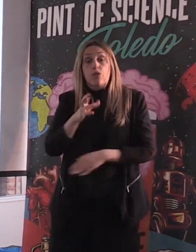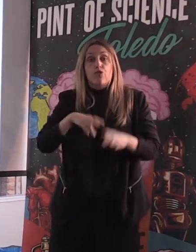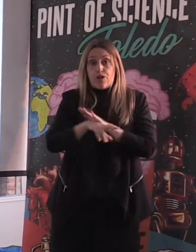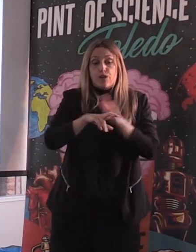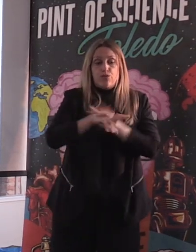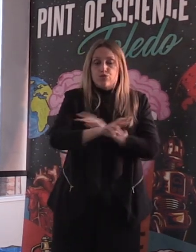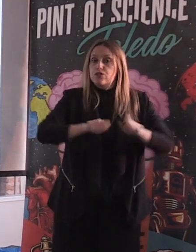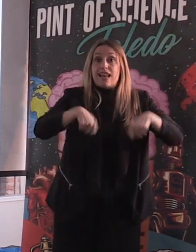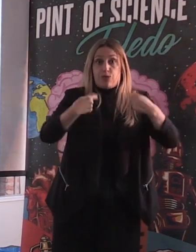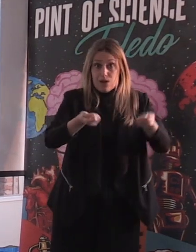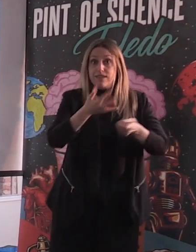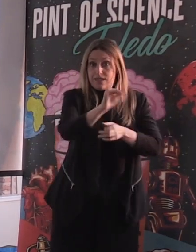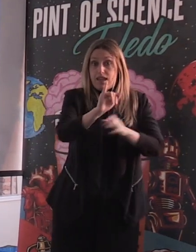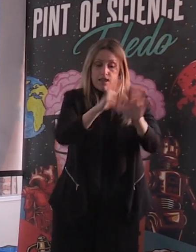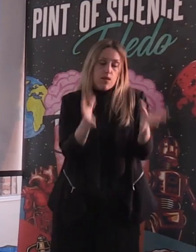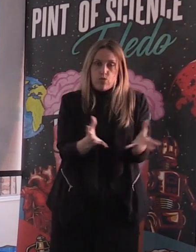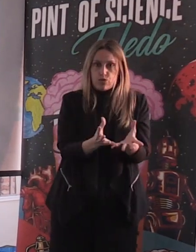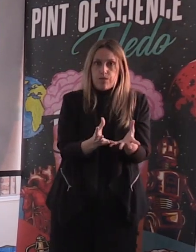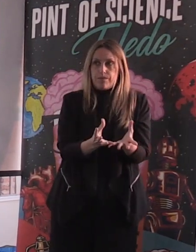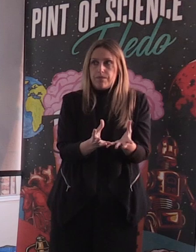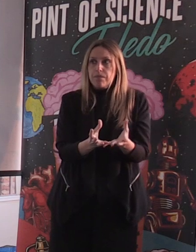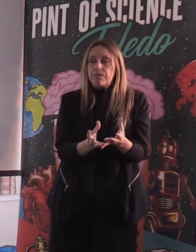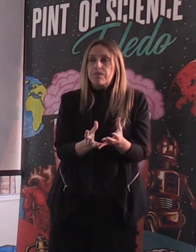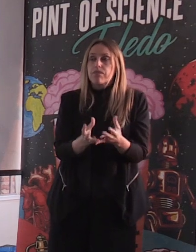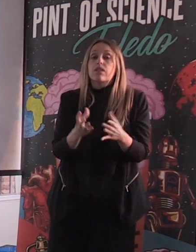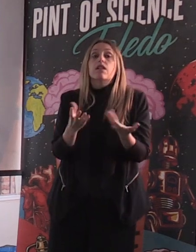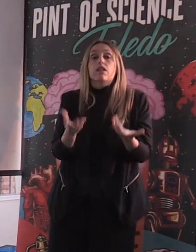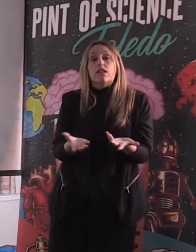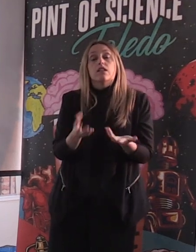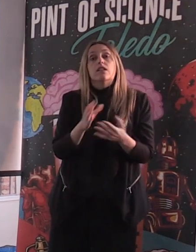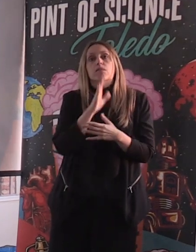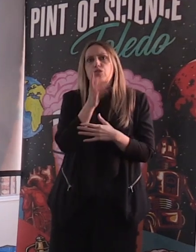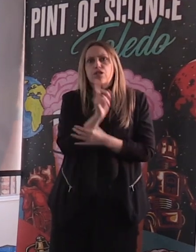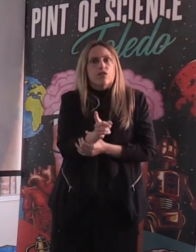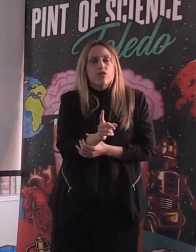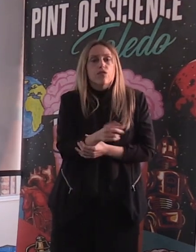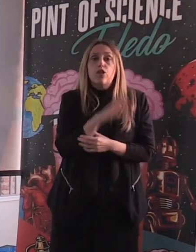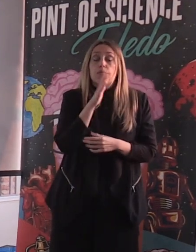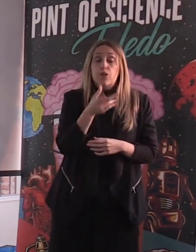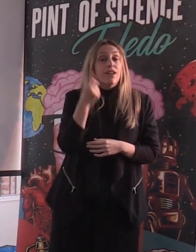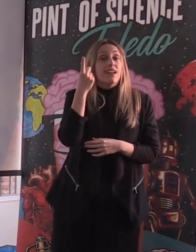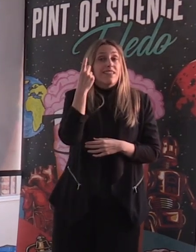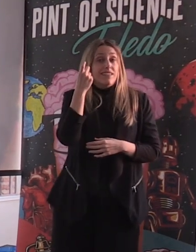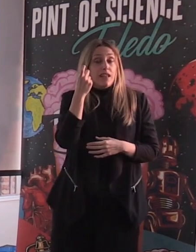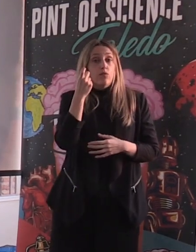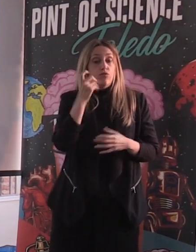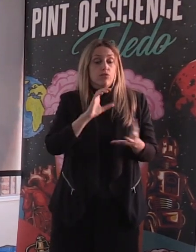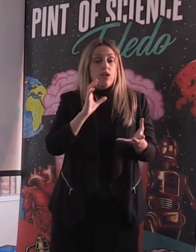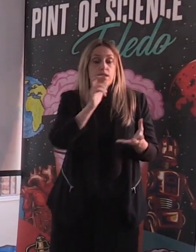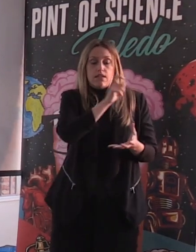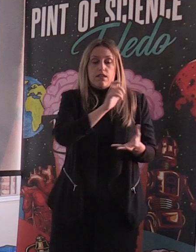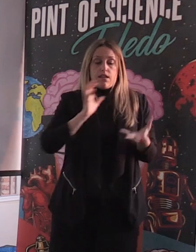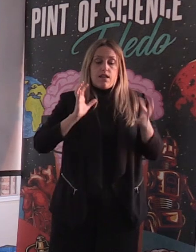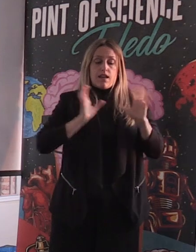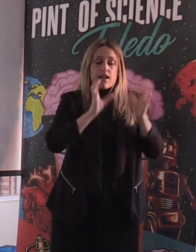hay. ¿Y por qué no? Porque es necesario que la especie cambie.